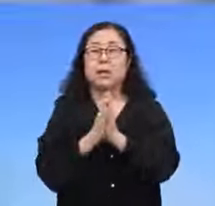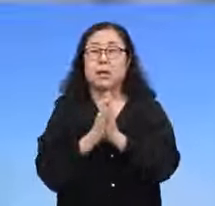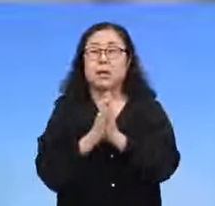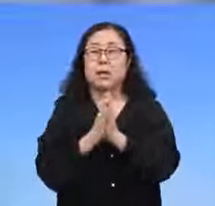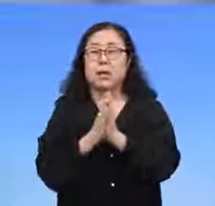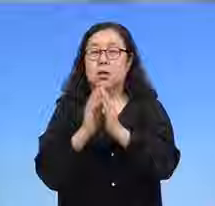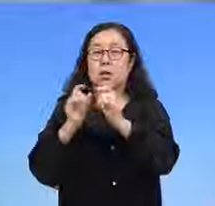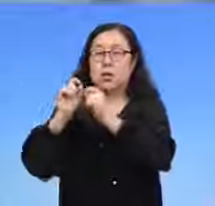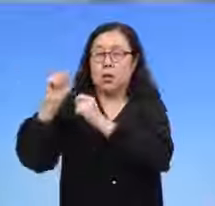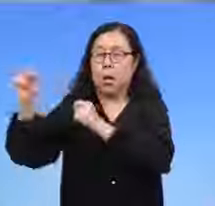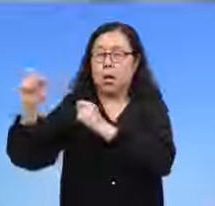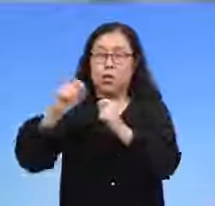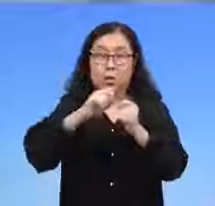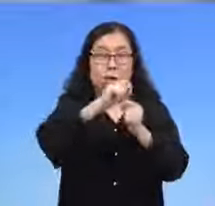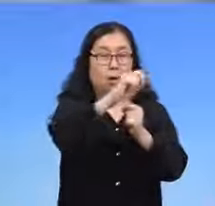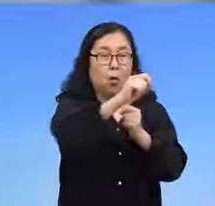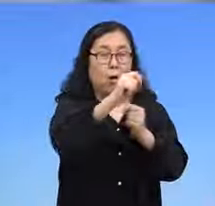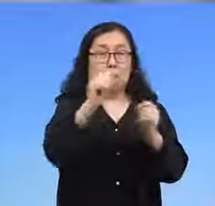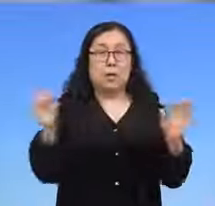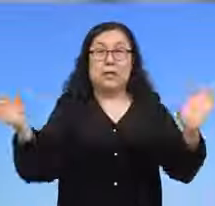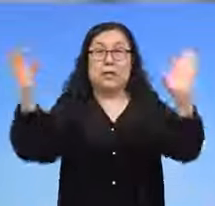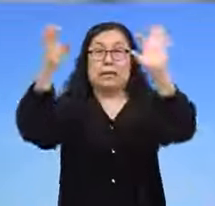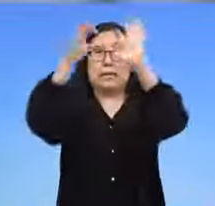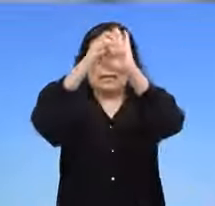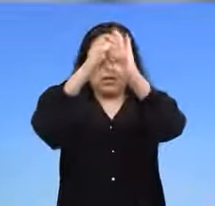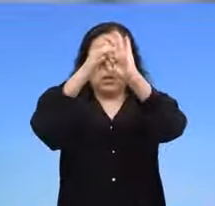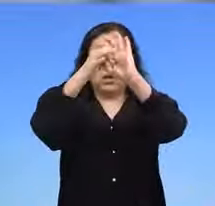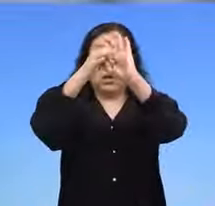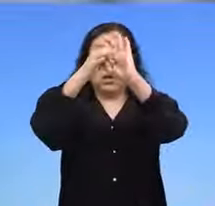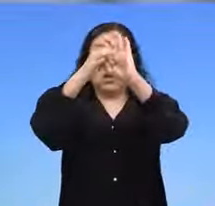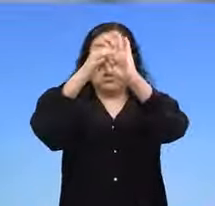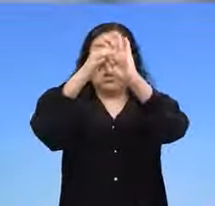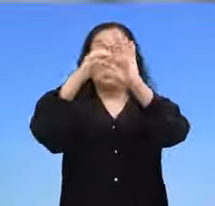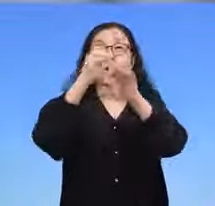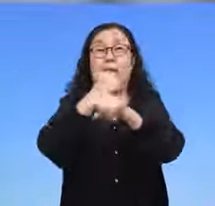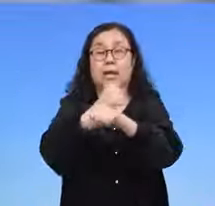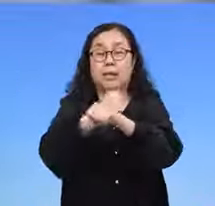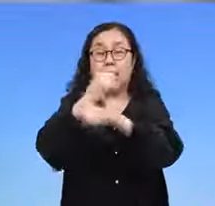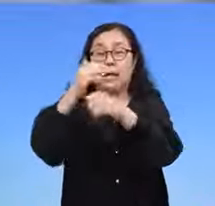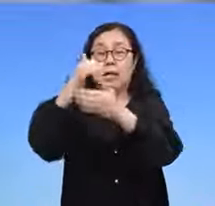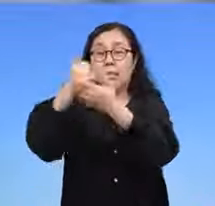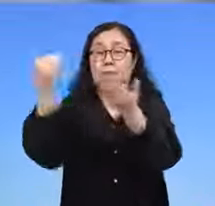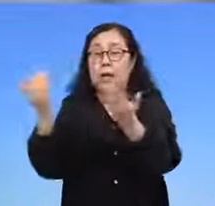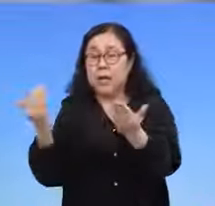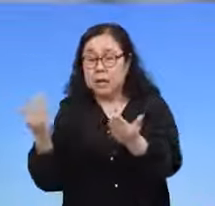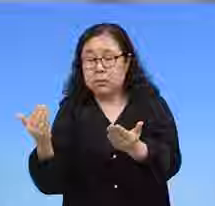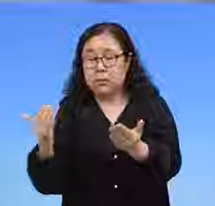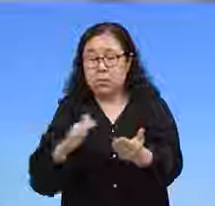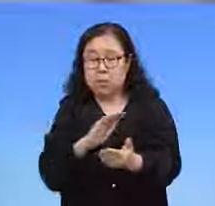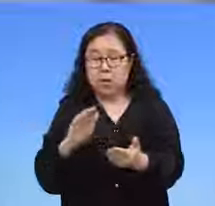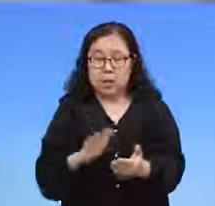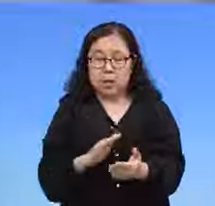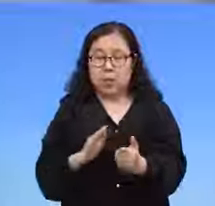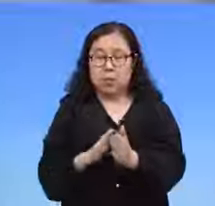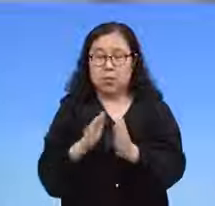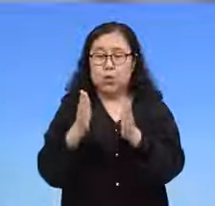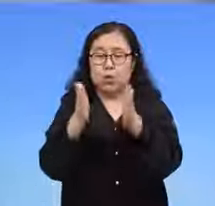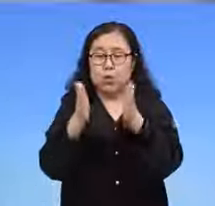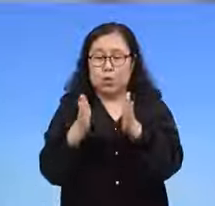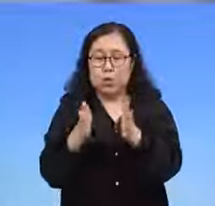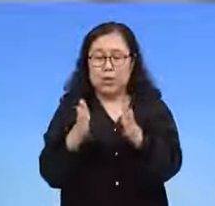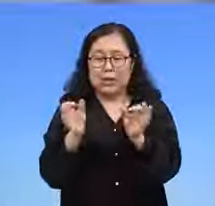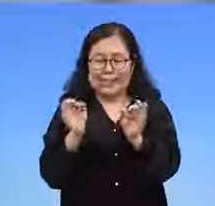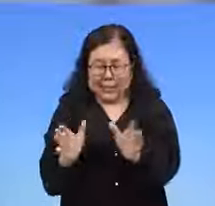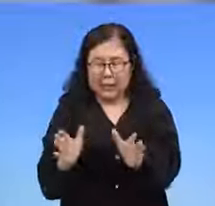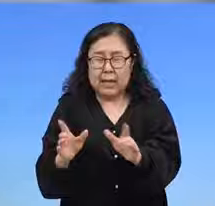오리무중입니까? 영혼과 영혼을 이어 연결하시는 그 하나님의 일하심을 이런 단편적인 삶밖에 살 수 없는 우리가